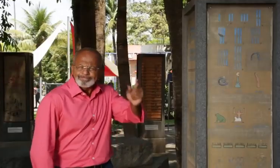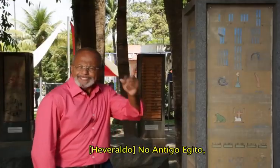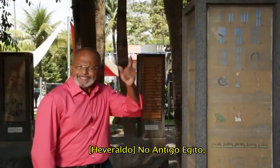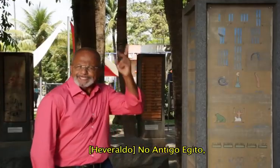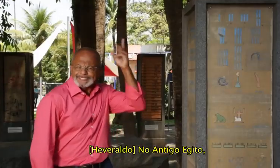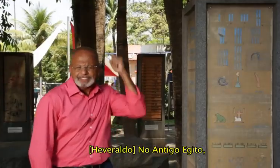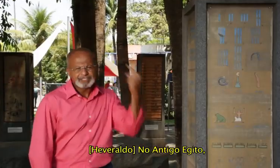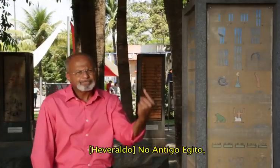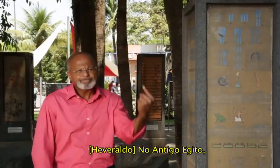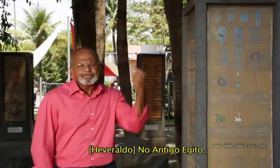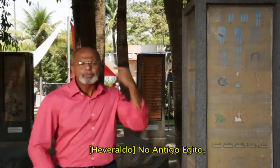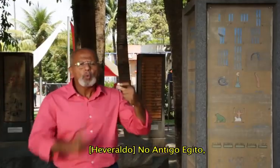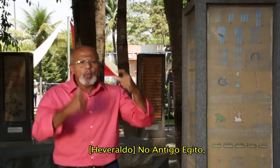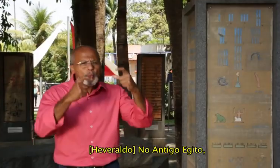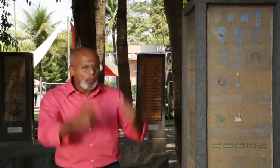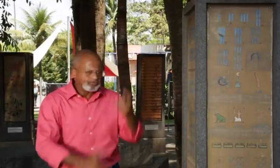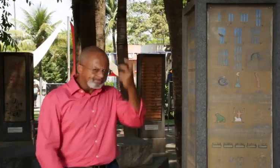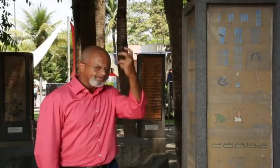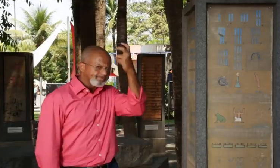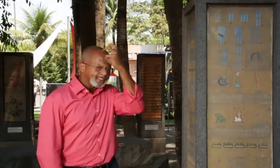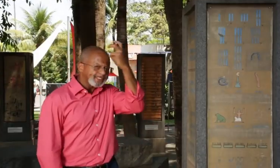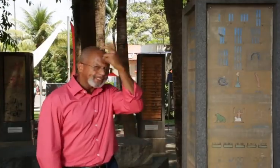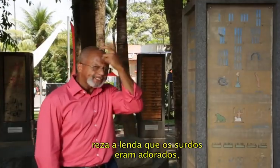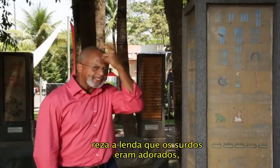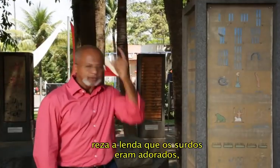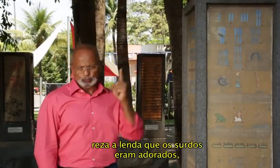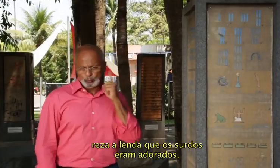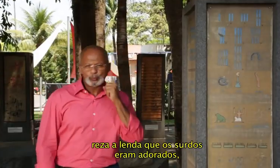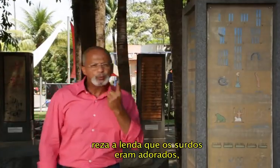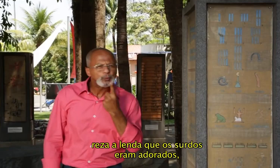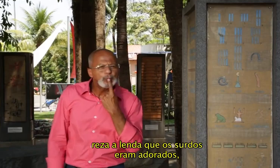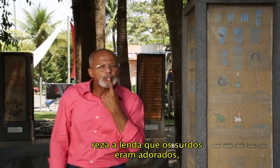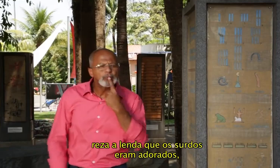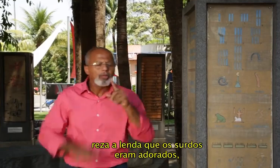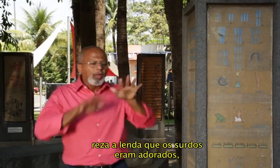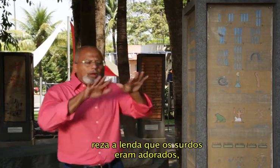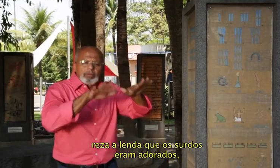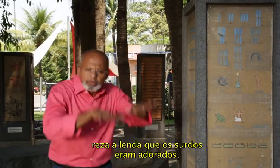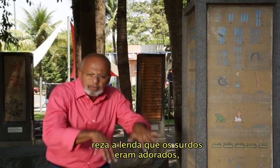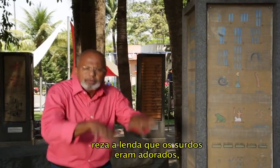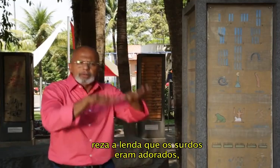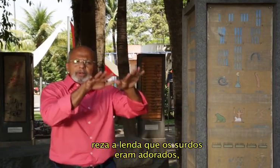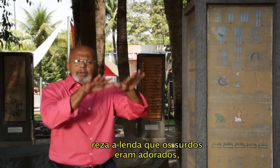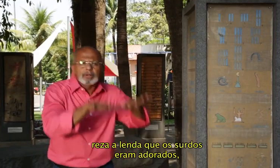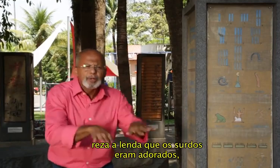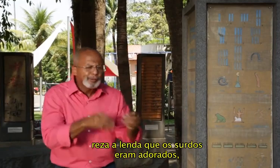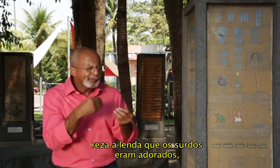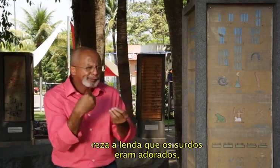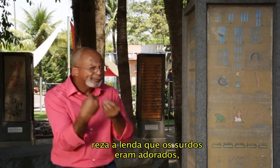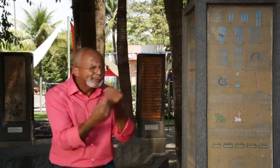No Antigo Egito, reza a lenda que os surdos eram adorados,